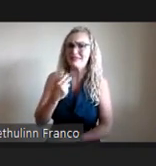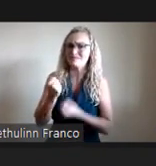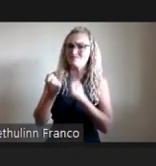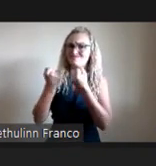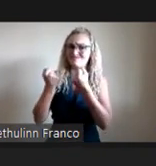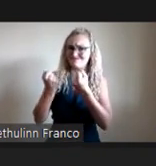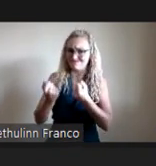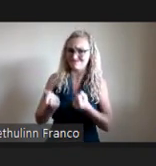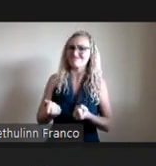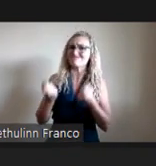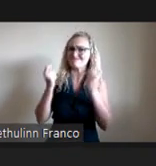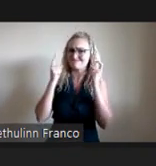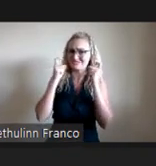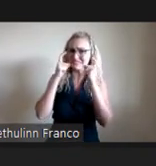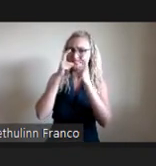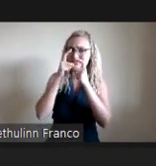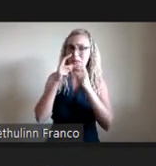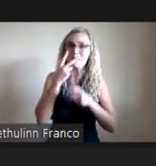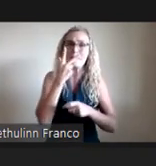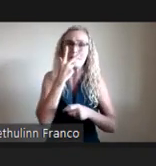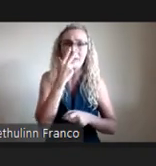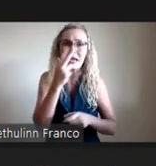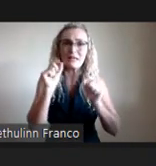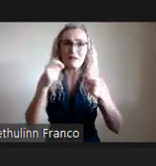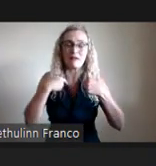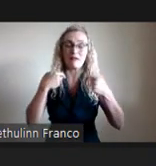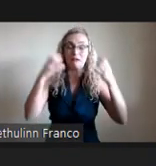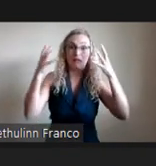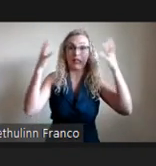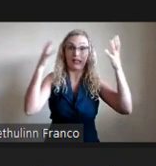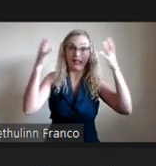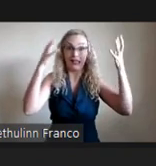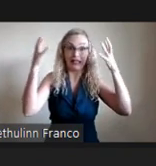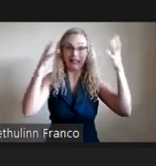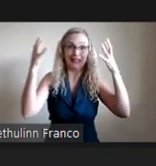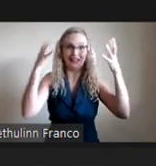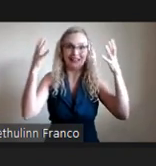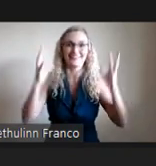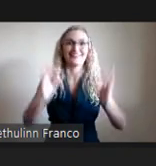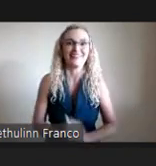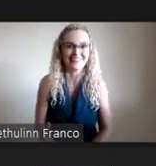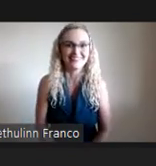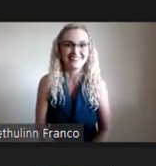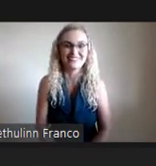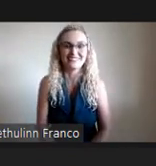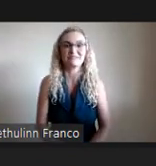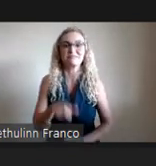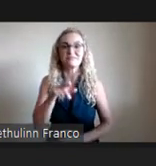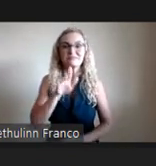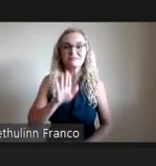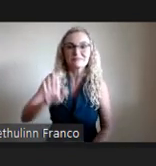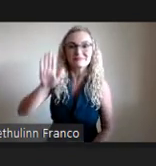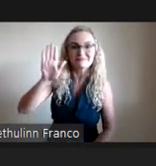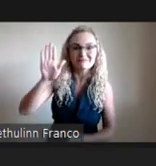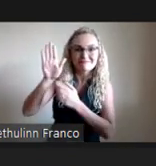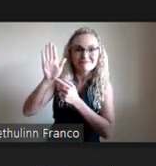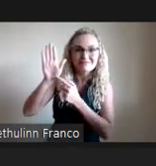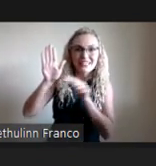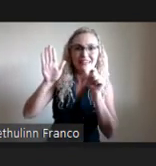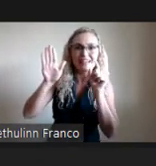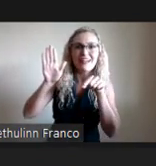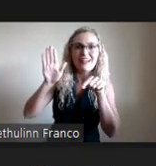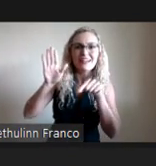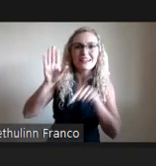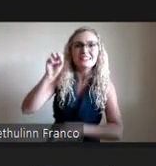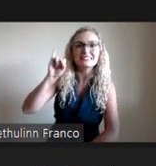muita preocupação com isso. A Silvia levantou a mãozinha aqui, Silvia, tudo bem? Por